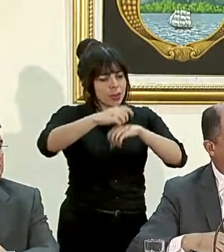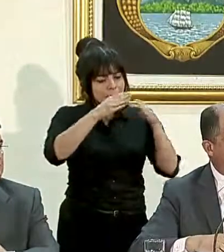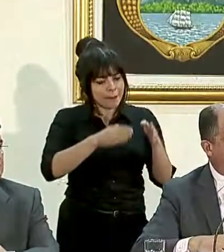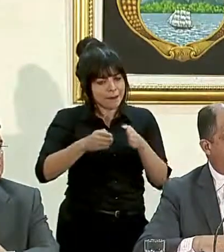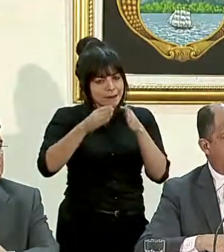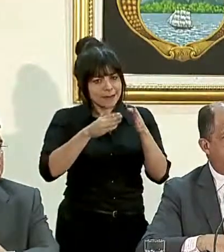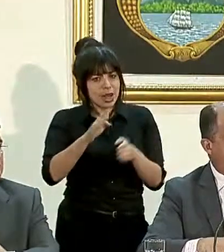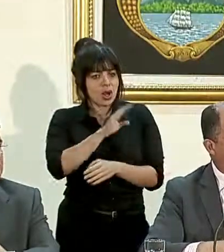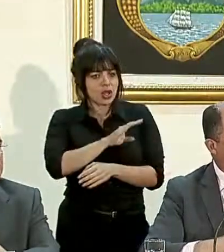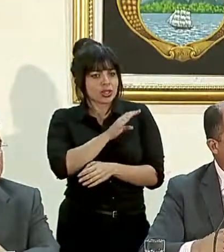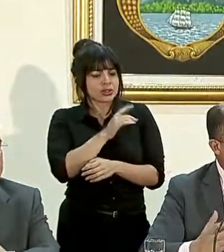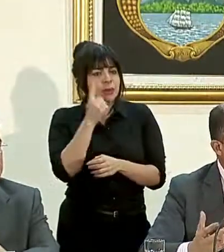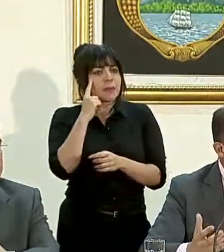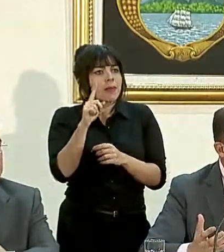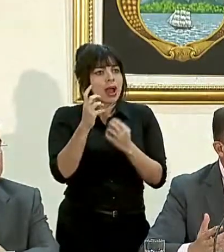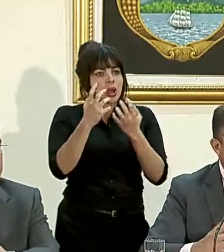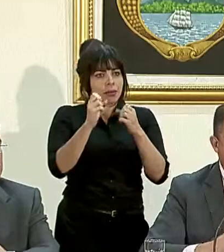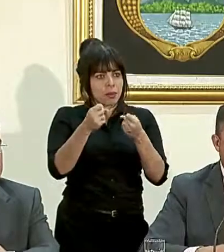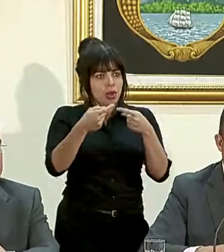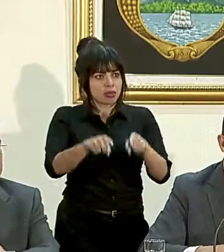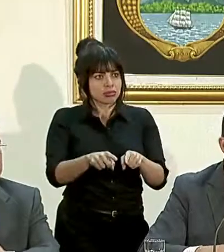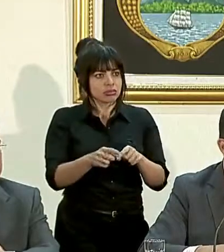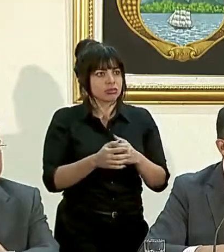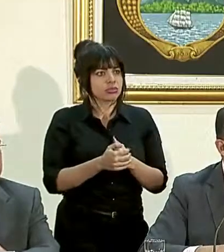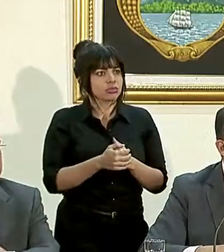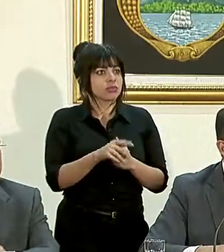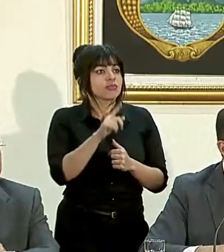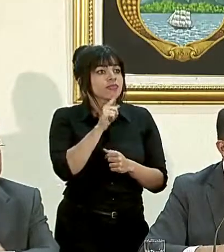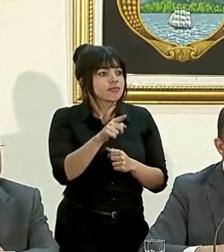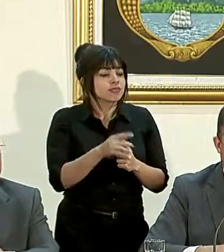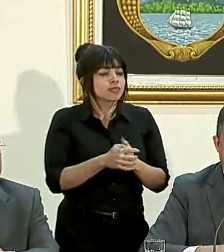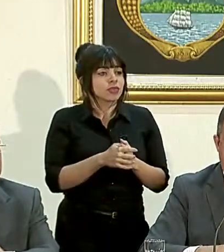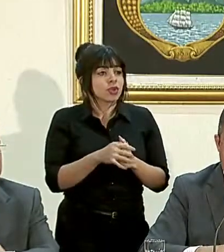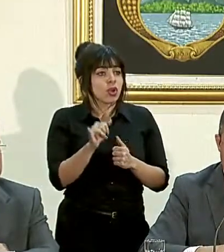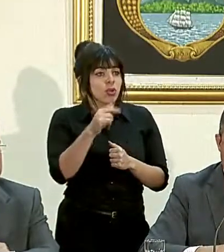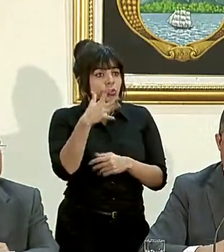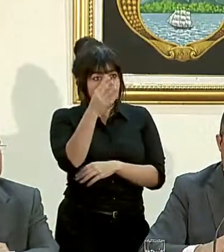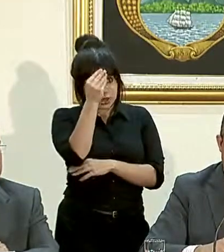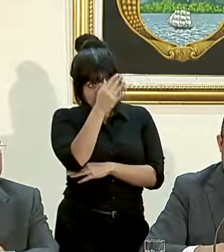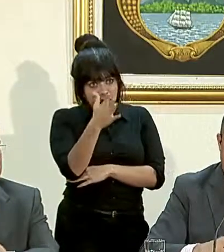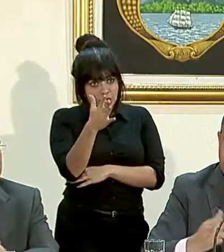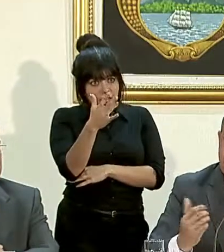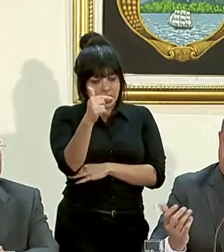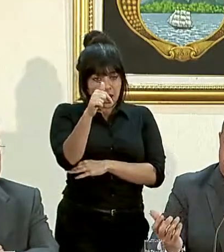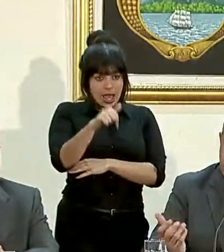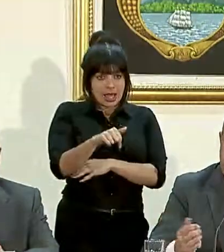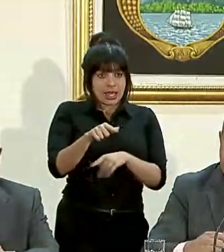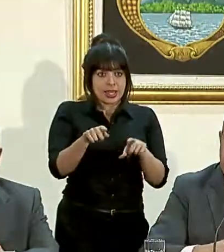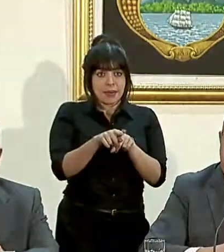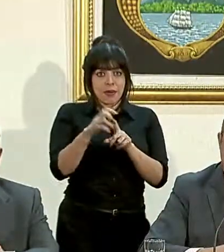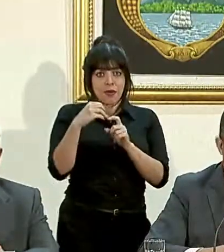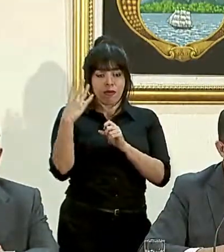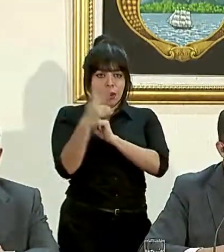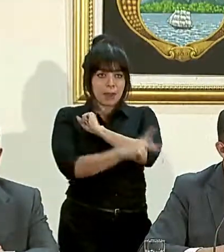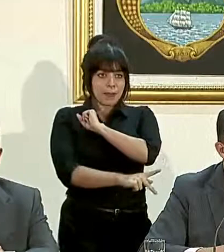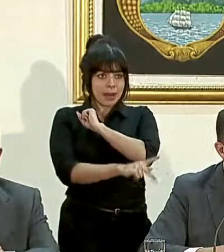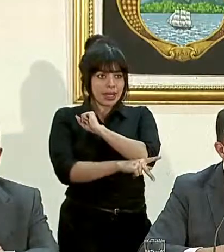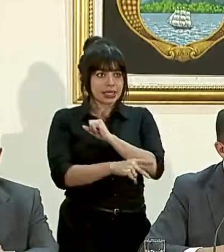prepara las condiciones para que eso ocurra. De hecho, como lo he indicado tanto aquí como fuera del